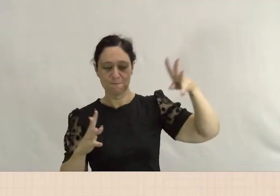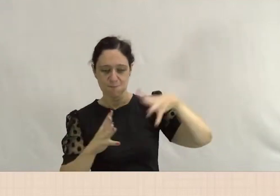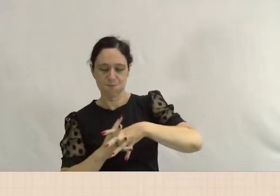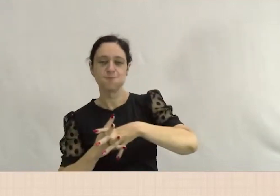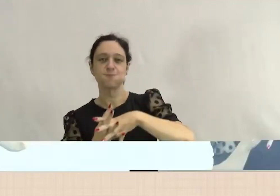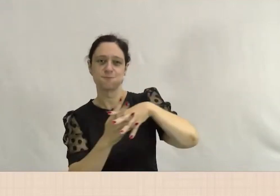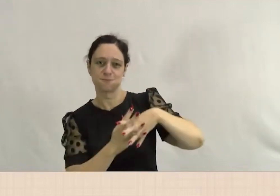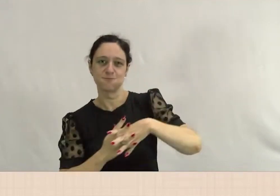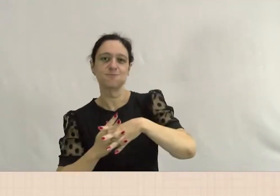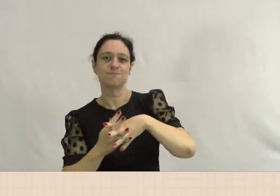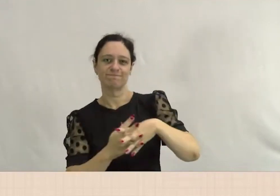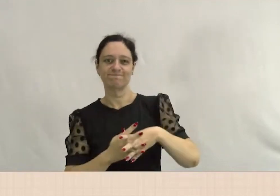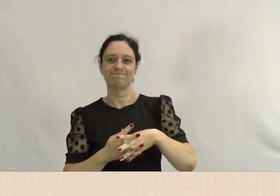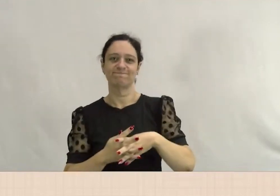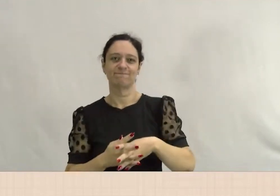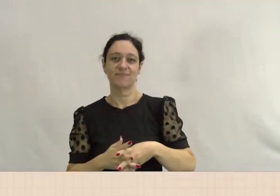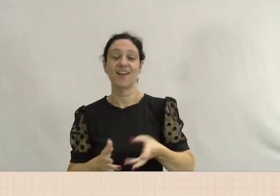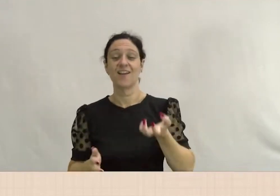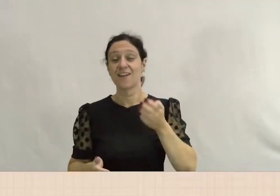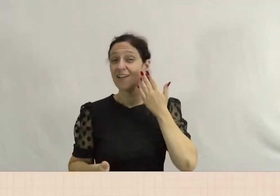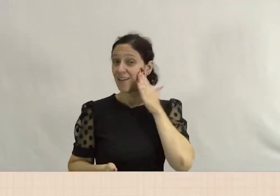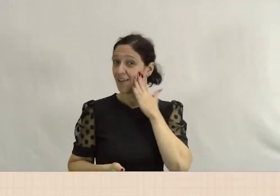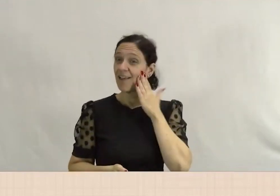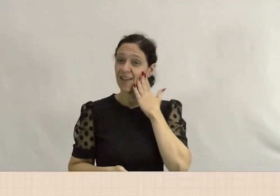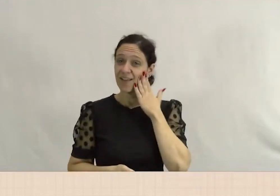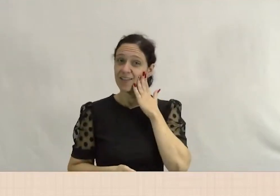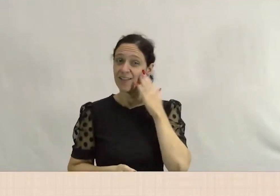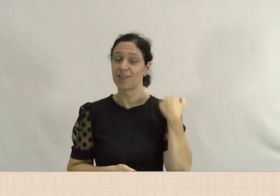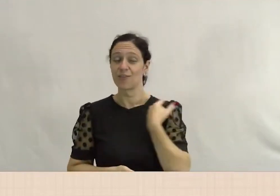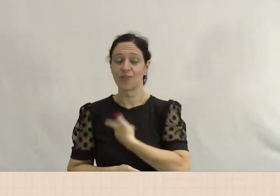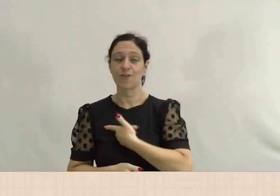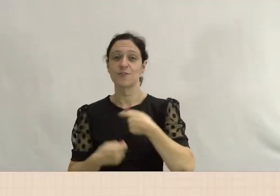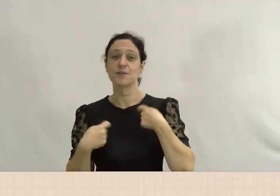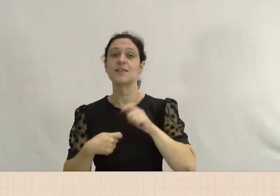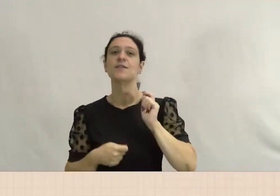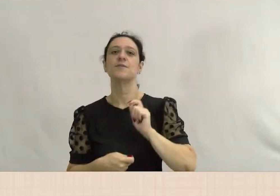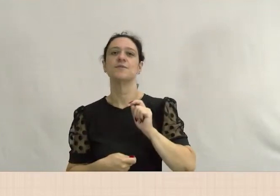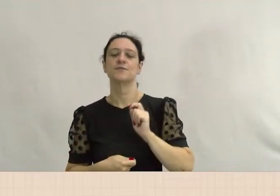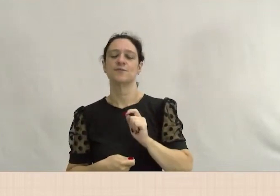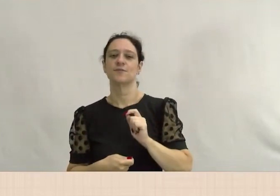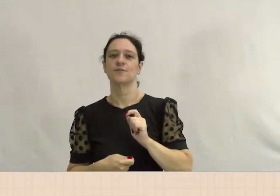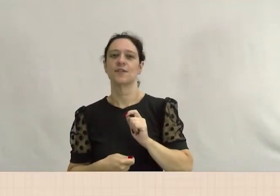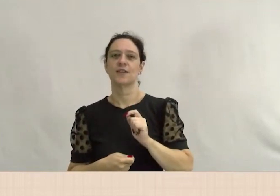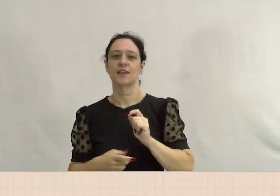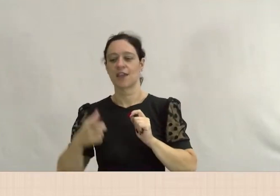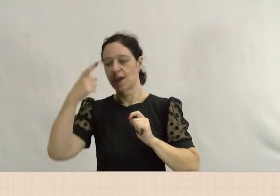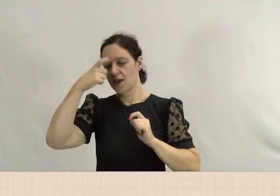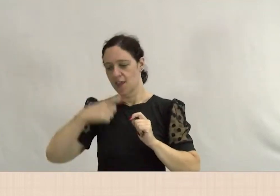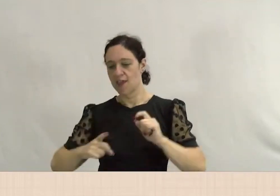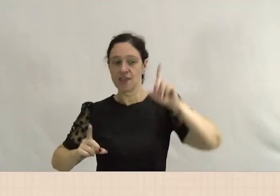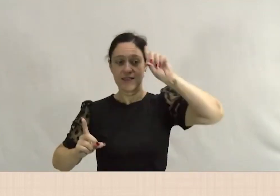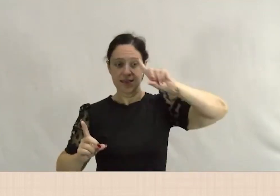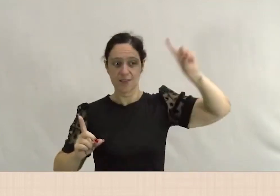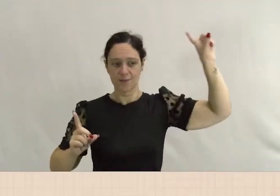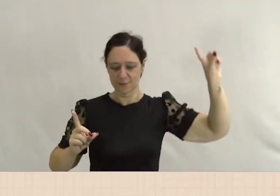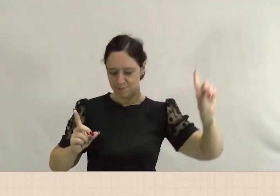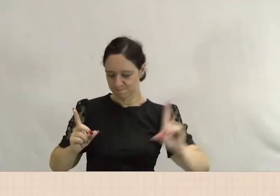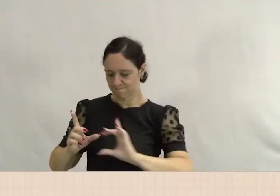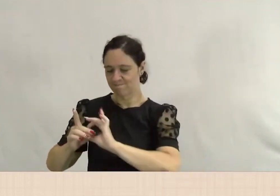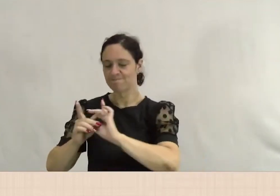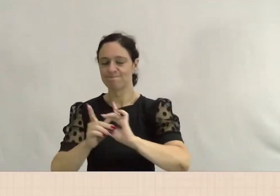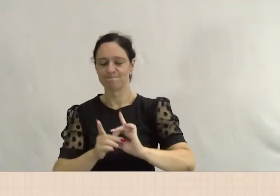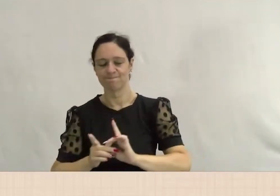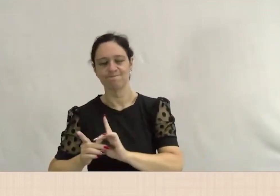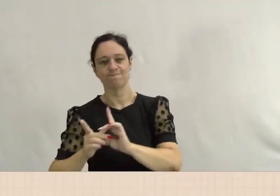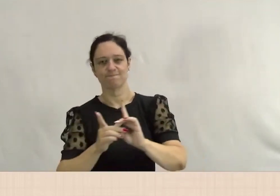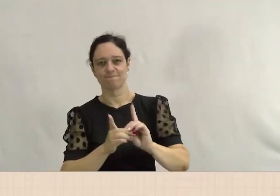vocês tenham entendido. Nós precisamos o quê? A reconexão do homem com Deus é para essa finalidade,